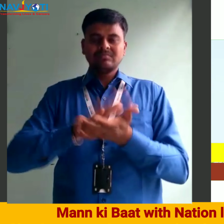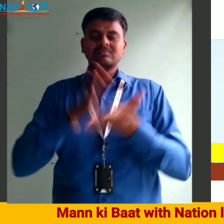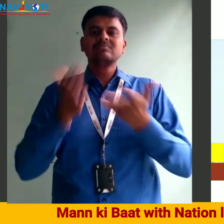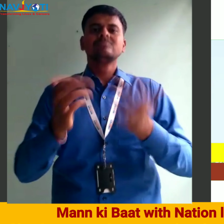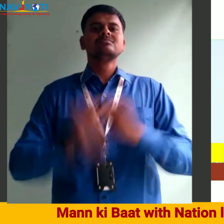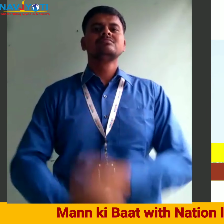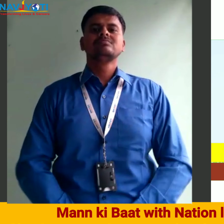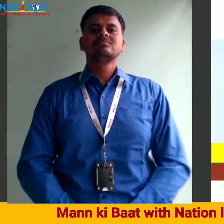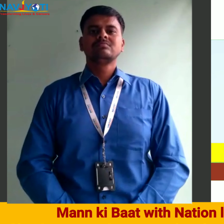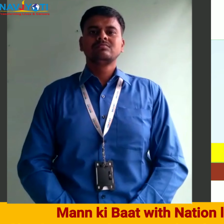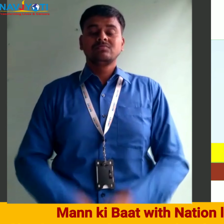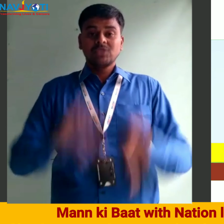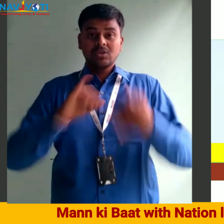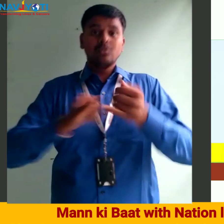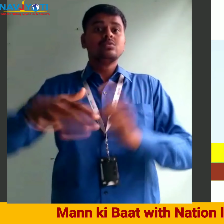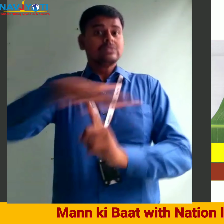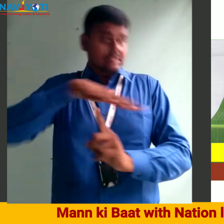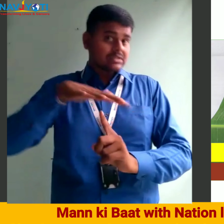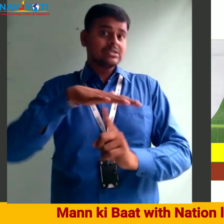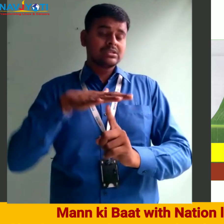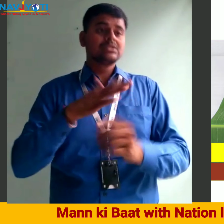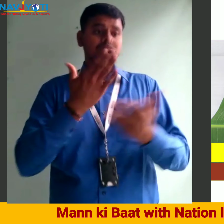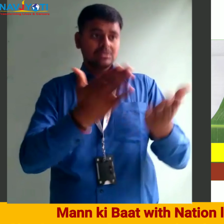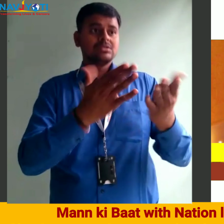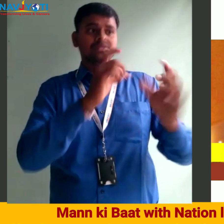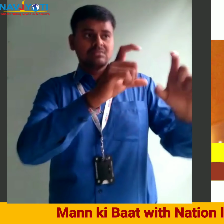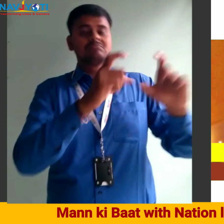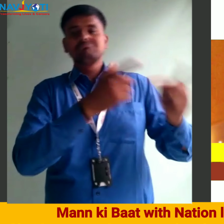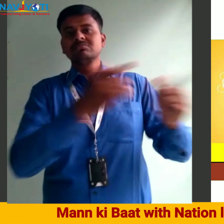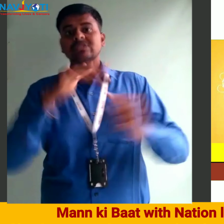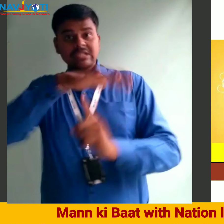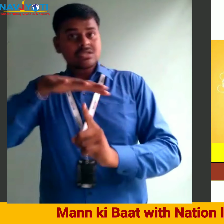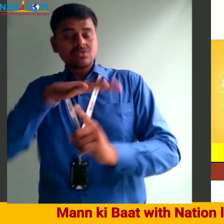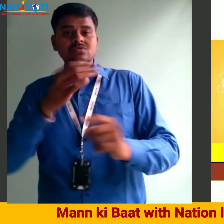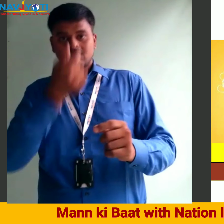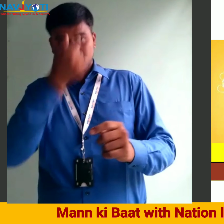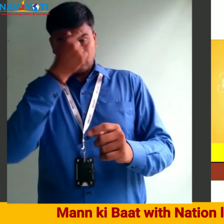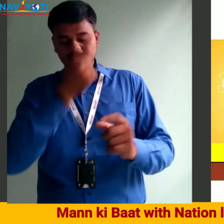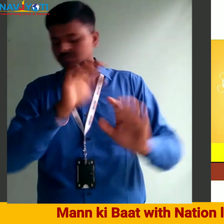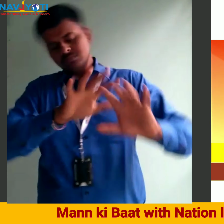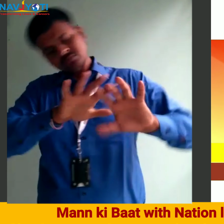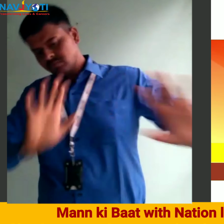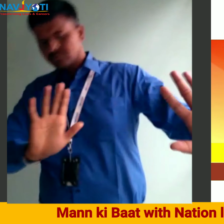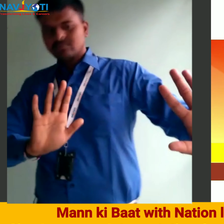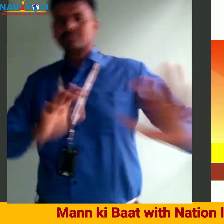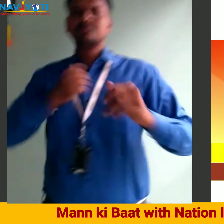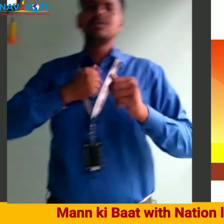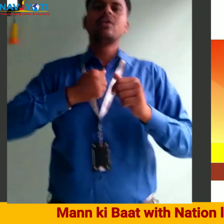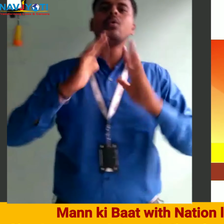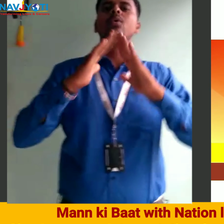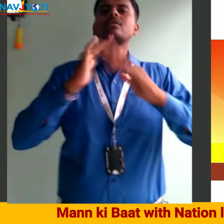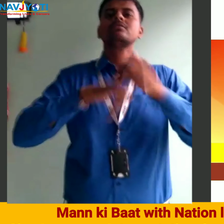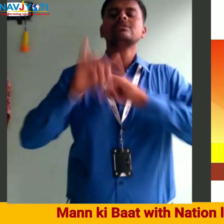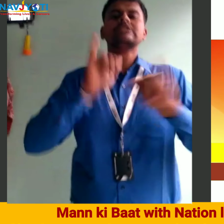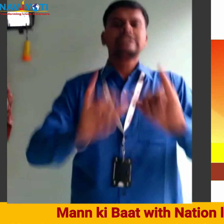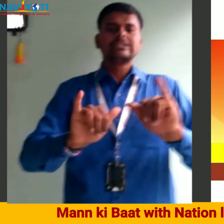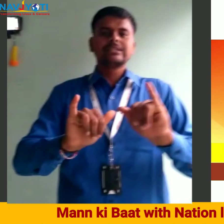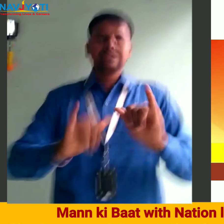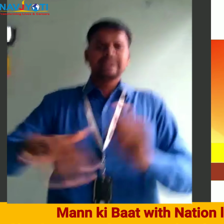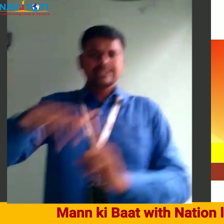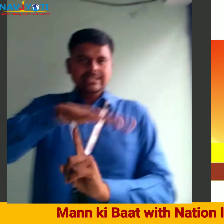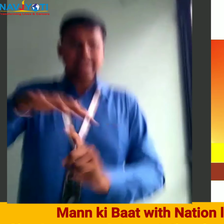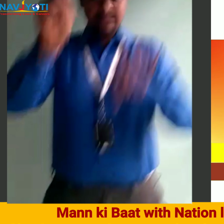ही हमारे यहाँ भी बिहू, बैसाखी, पुथंडू, विशु, ओडिया न्यू ईयर, ऐसे